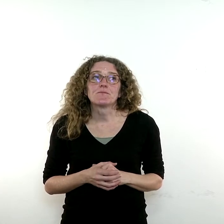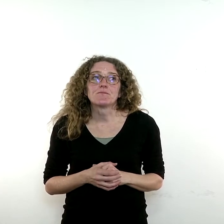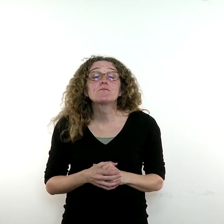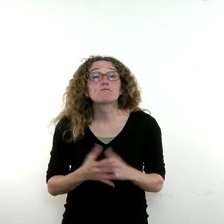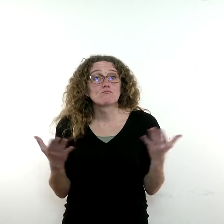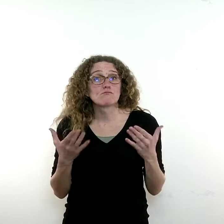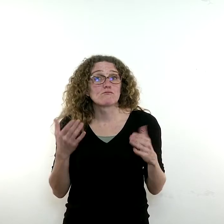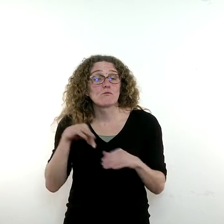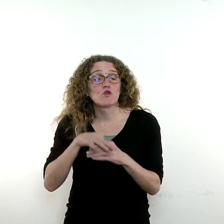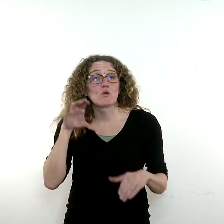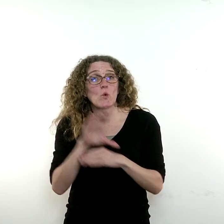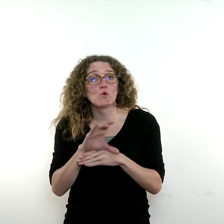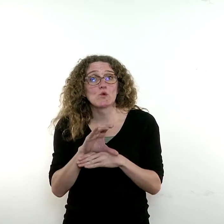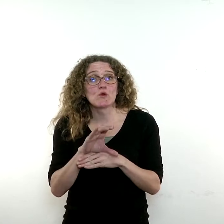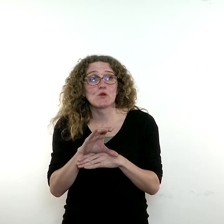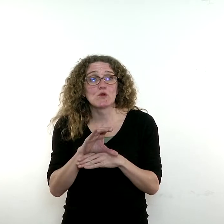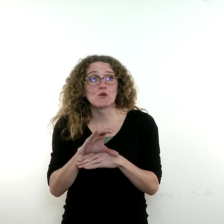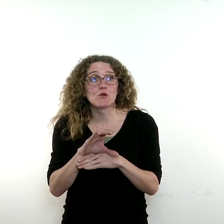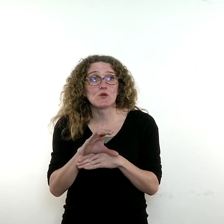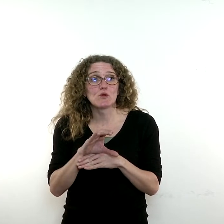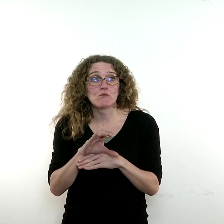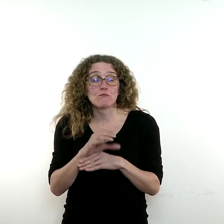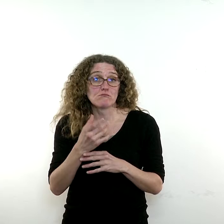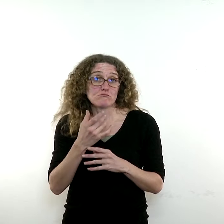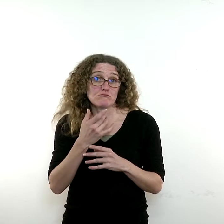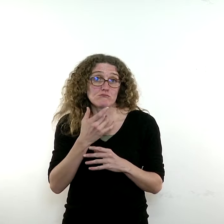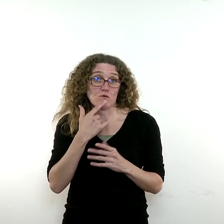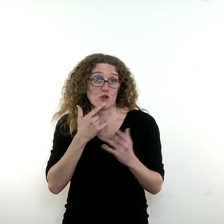Je mets aux voix. Contre? C'est un donné acte.